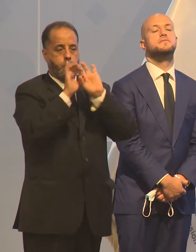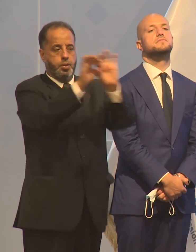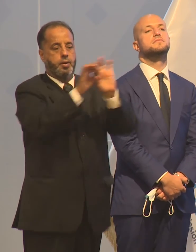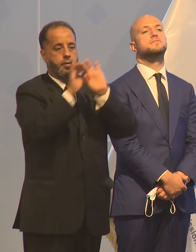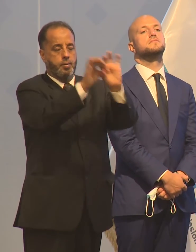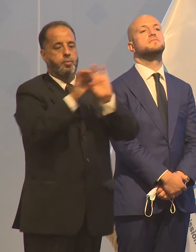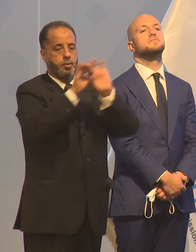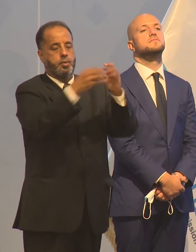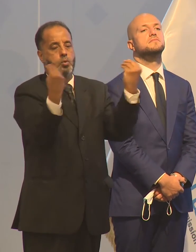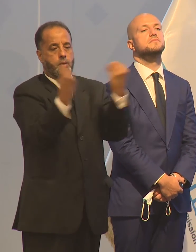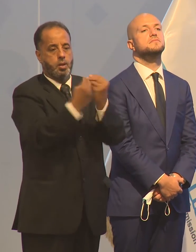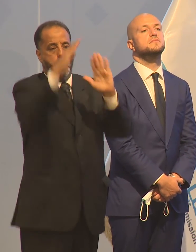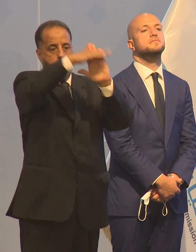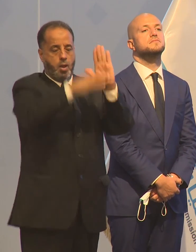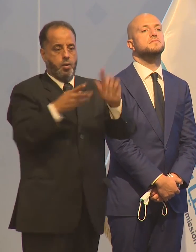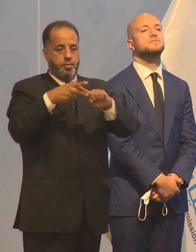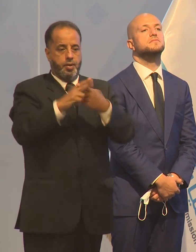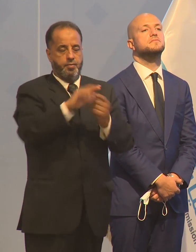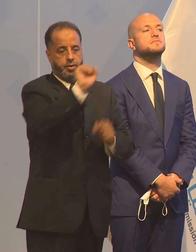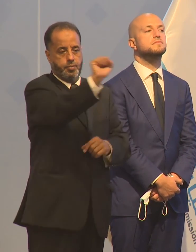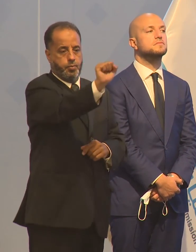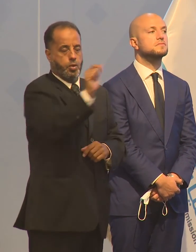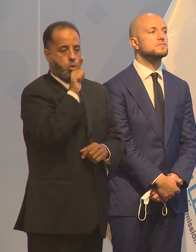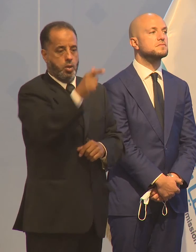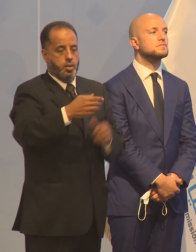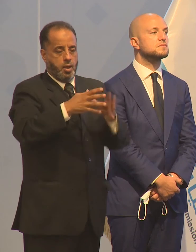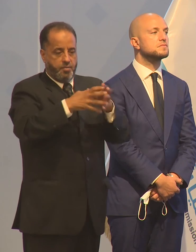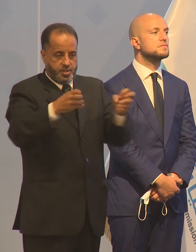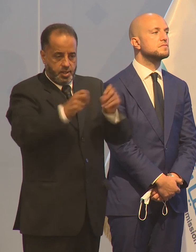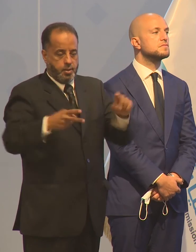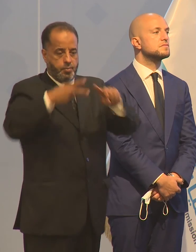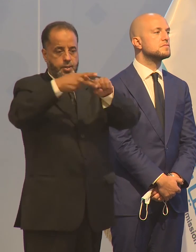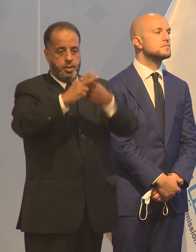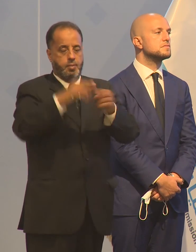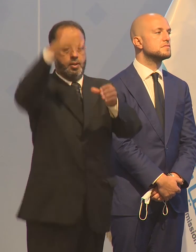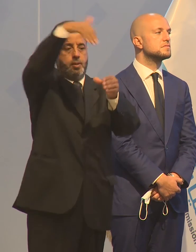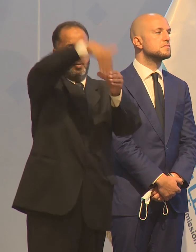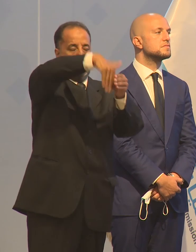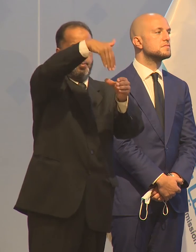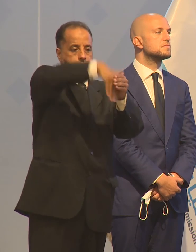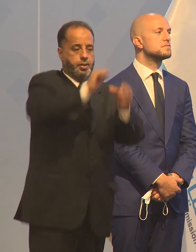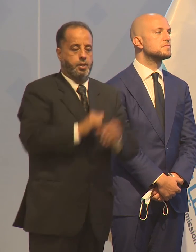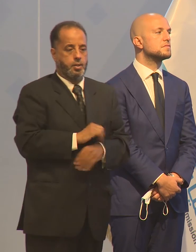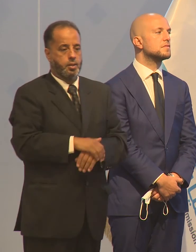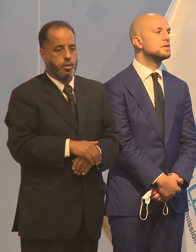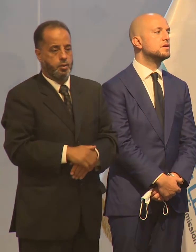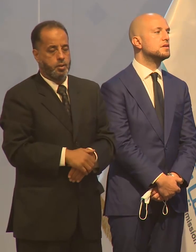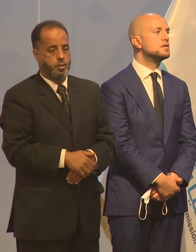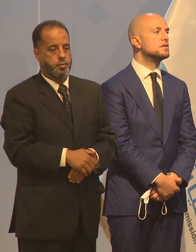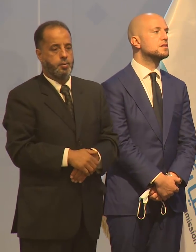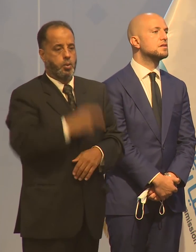حدثت، تتناول المواضيع الفنية فقط والمفاصل الفنية في العملية الانتخابية. أما ما